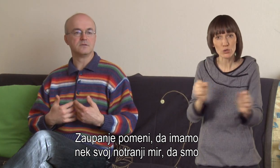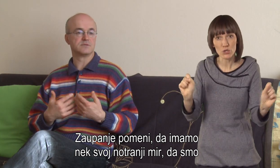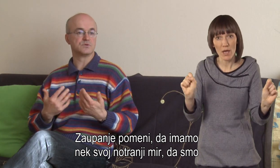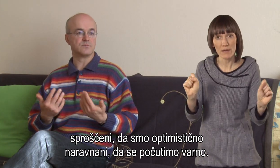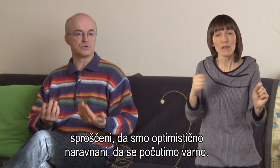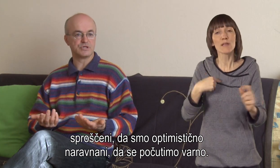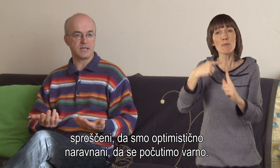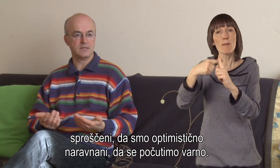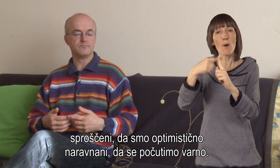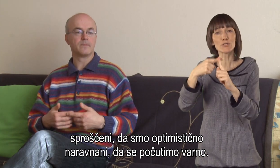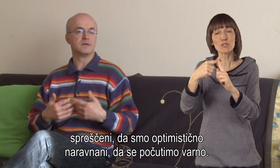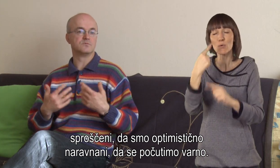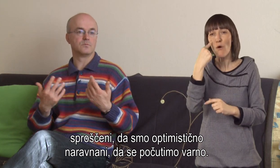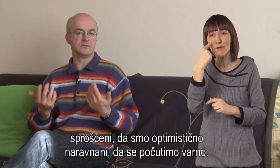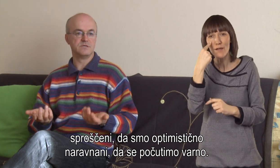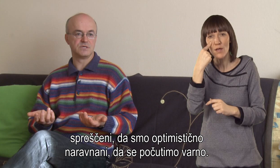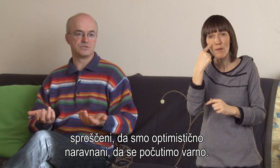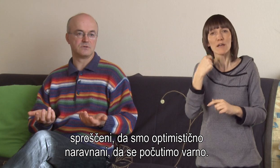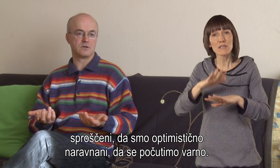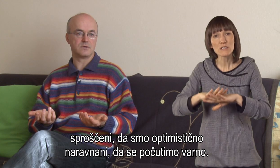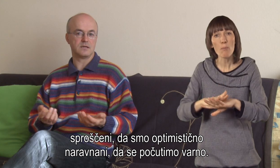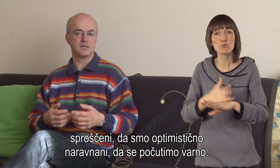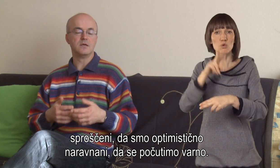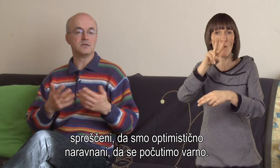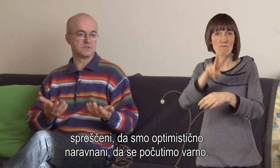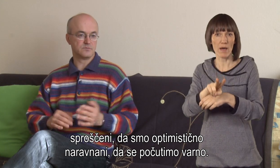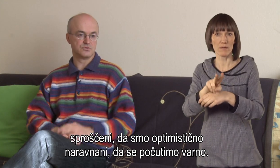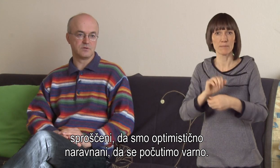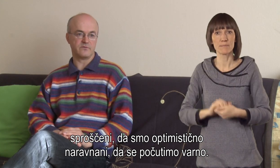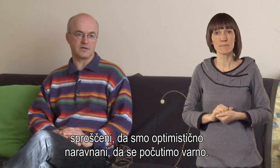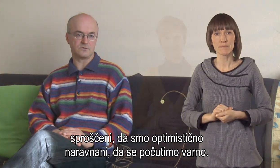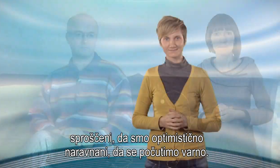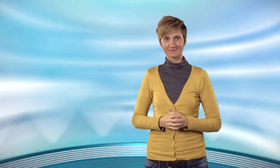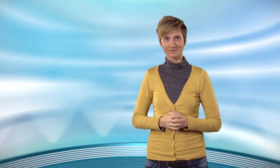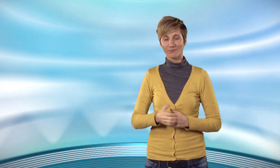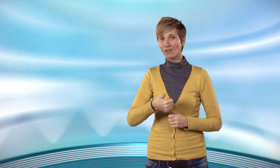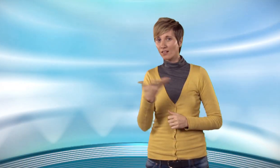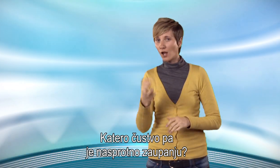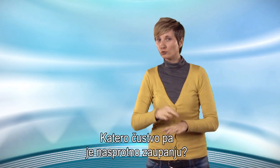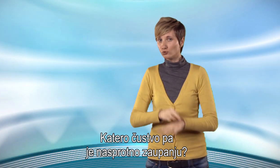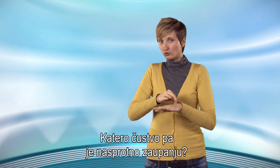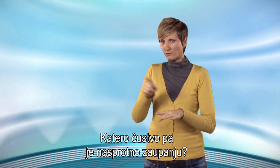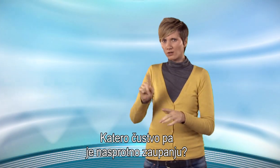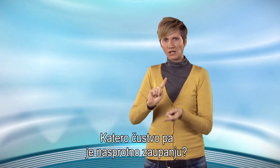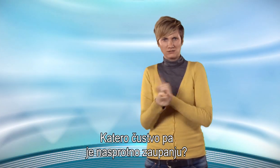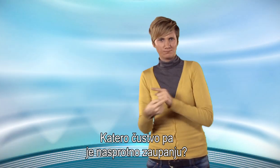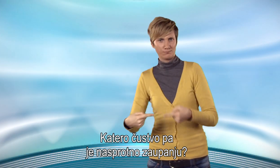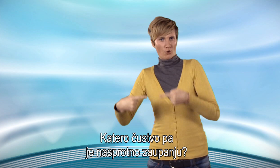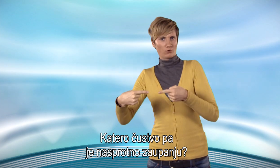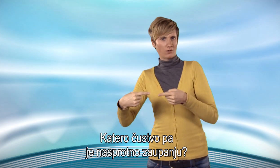smo sproščeni, da smo optimistično naravnani in da se počutimo varno. Katero čustvo pa je nasprotno